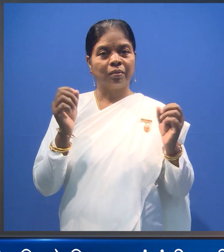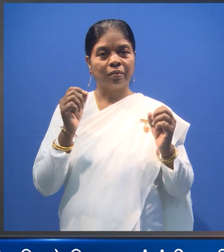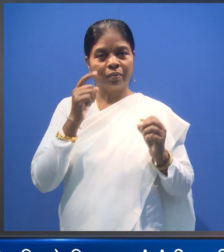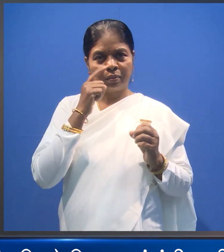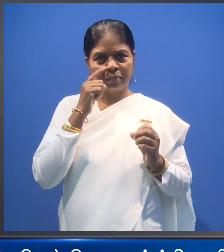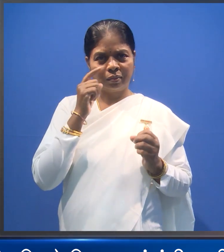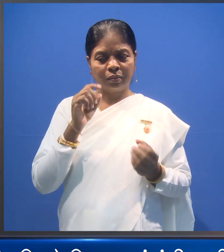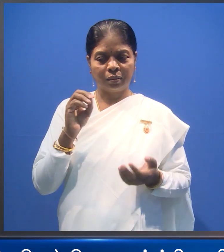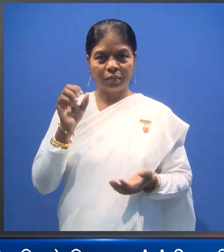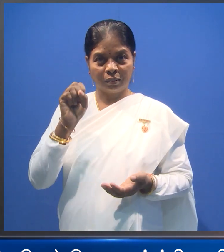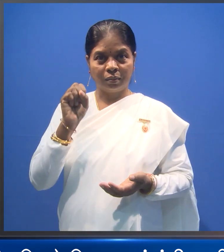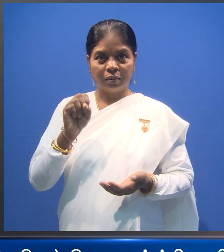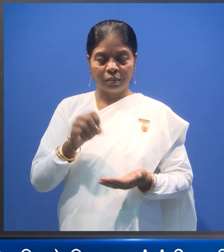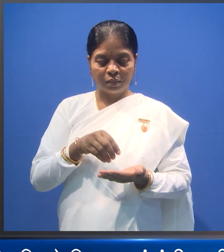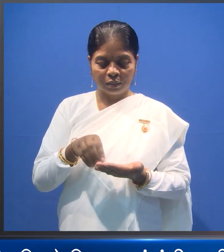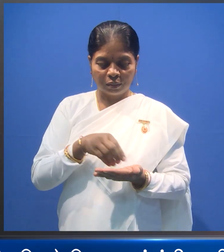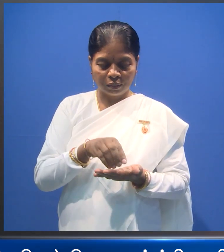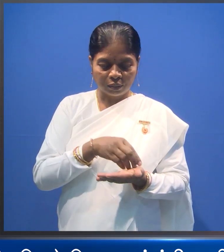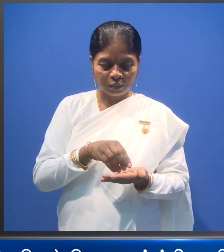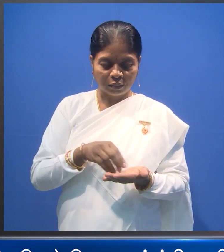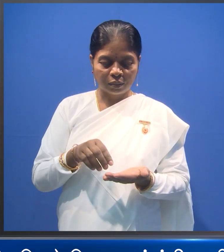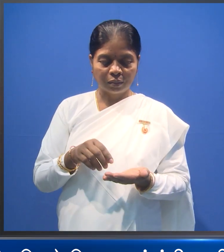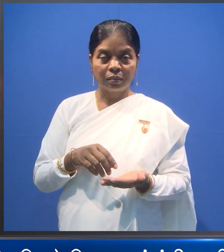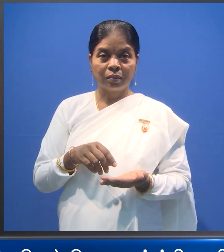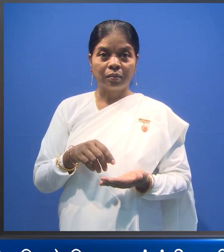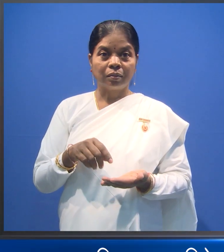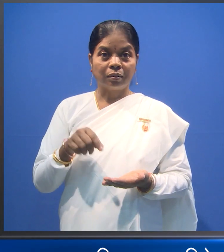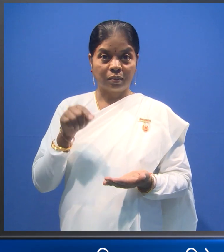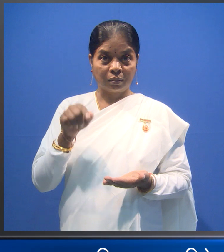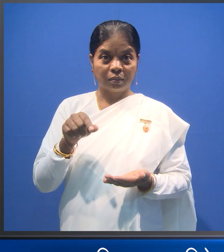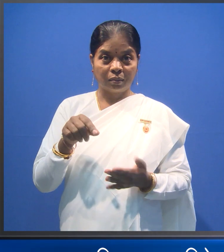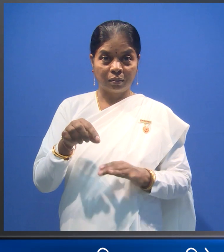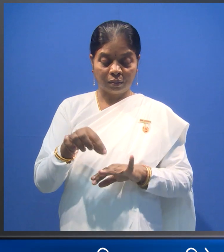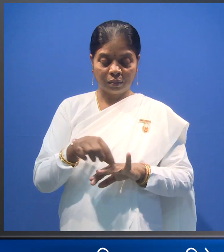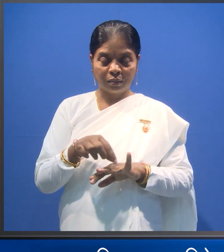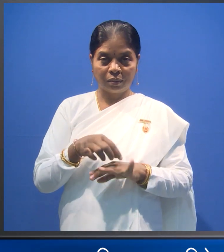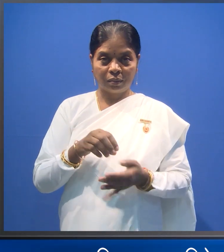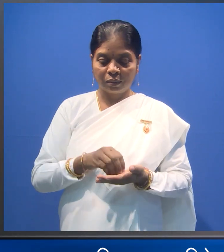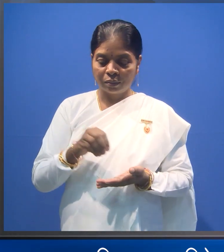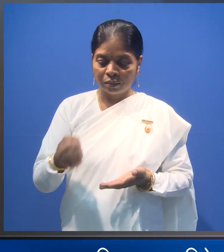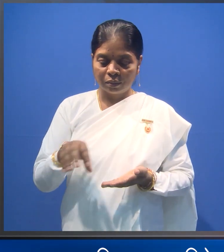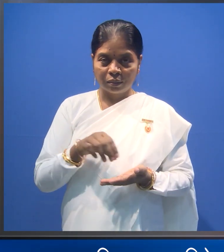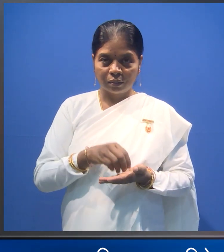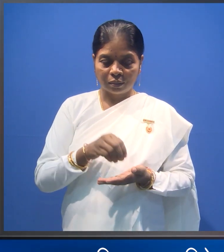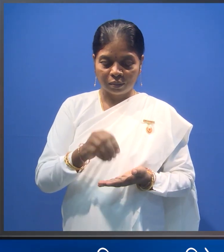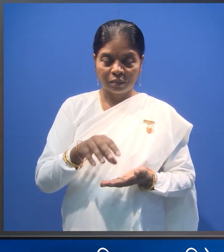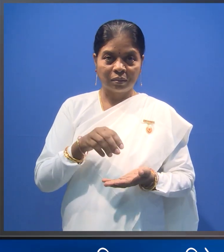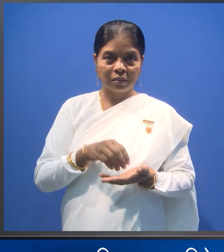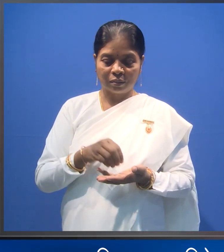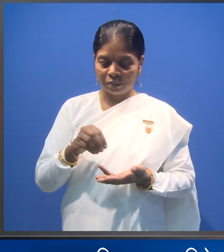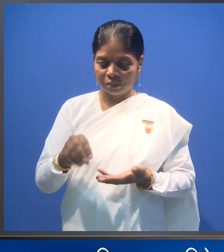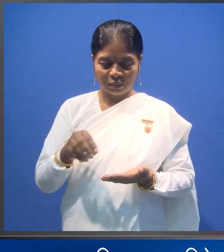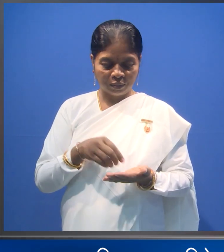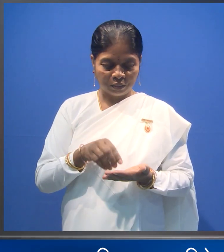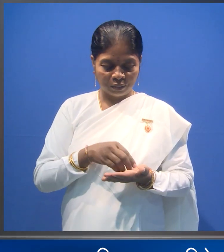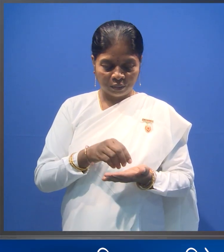पत्नी सरस्वती तांदूळ साफ करत आहे आणि त्यातून हिरे खाली टाकून देत